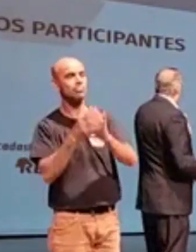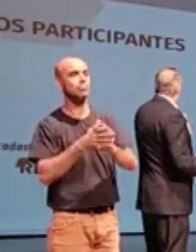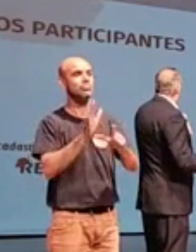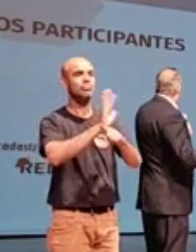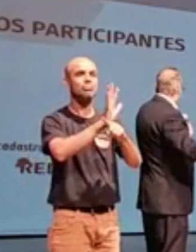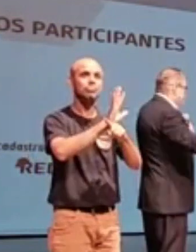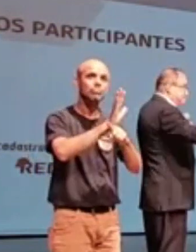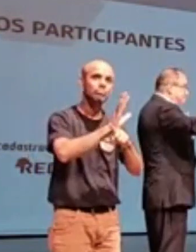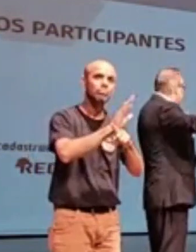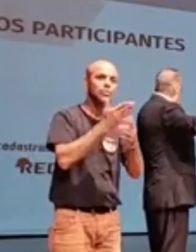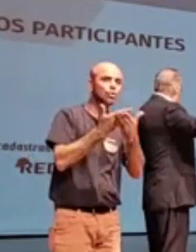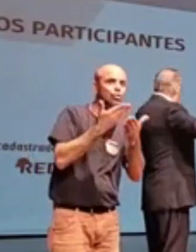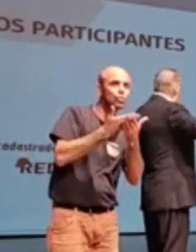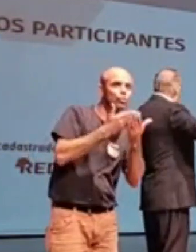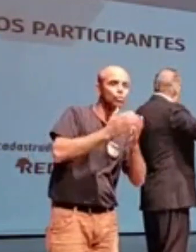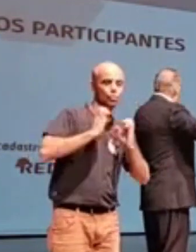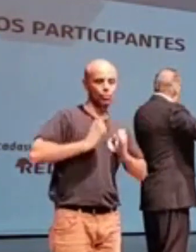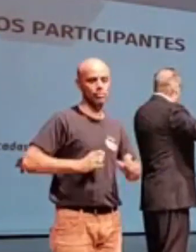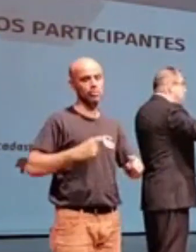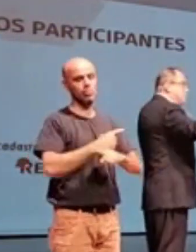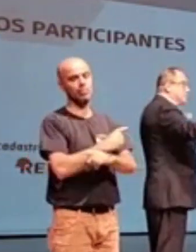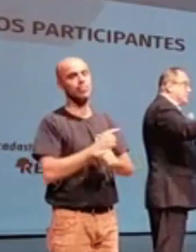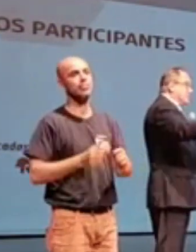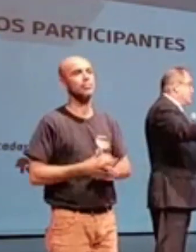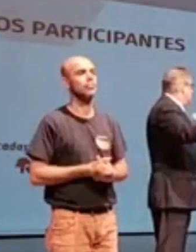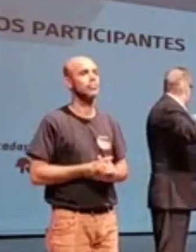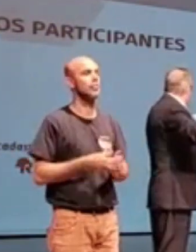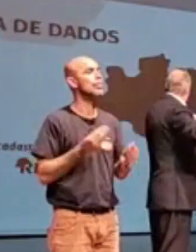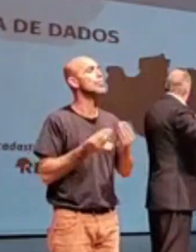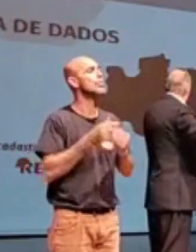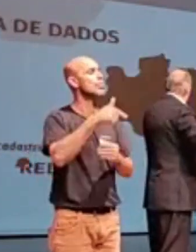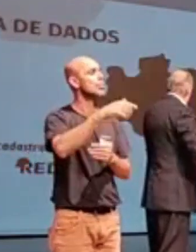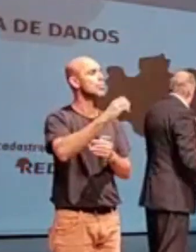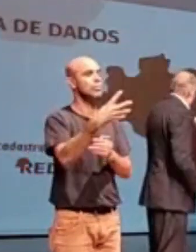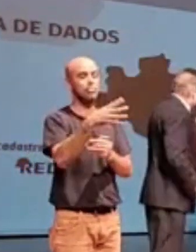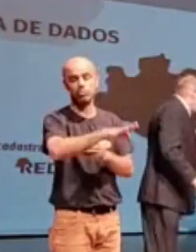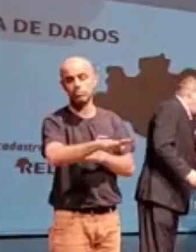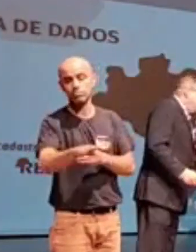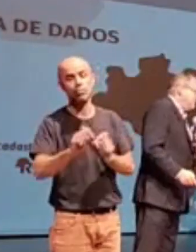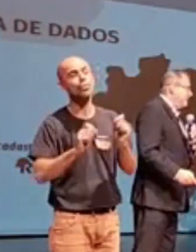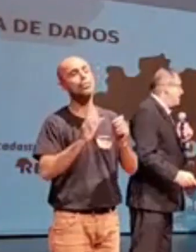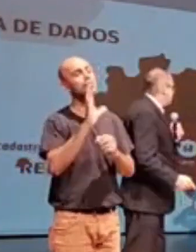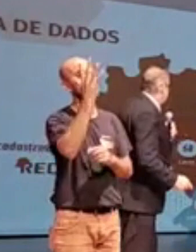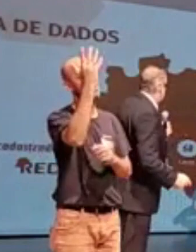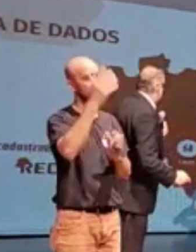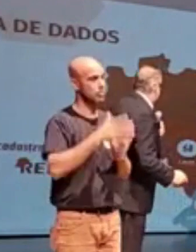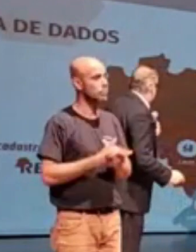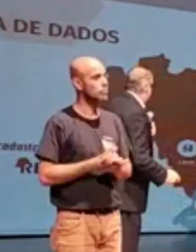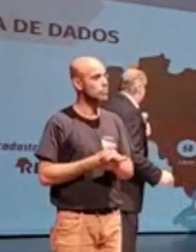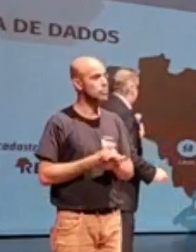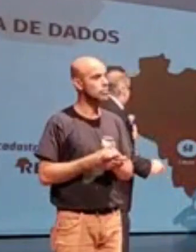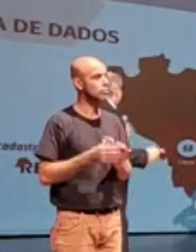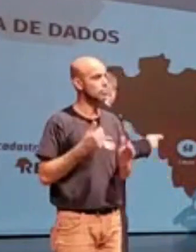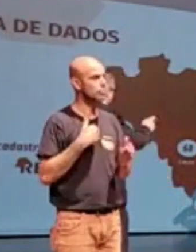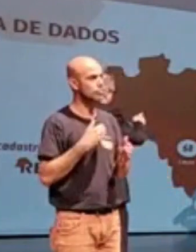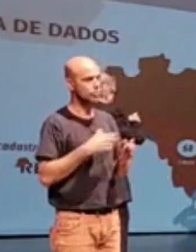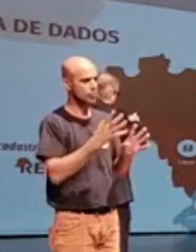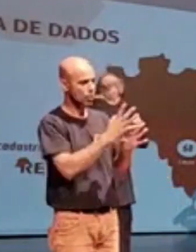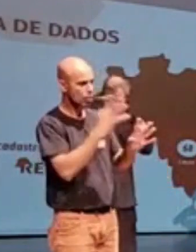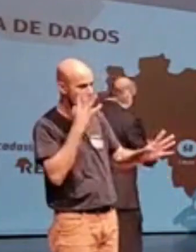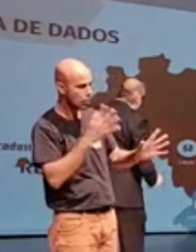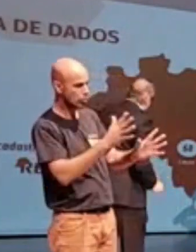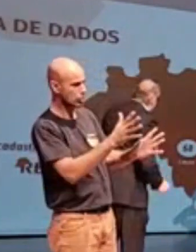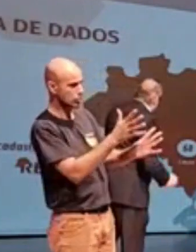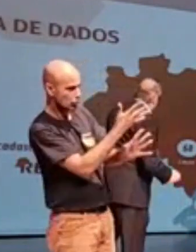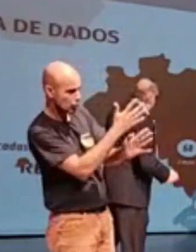Desse estudo antiético. Então, lá, o que aconteceu com essas 704 crianças? Tem essa distribuição, a